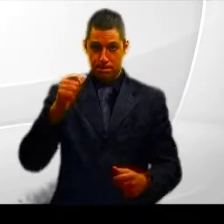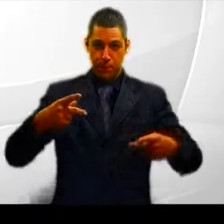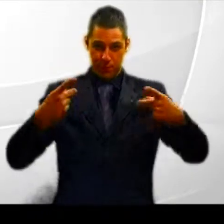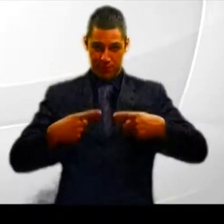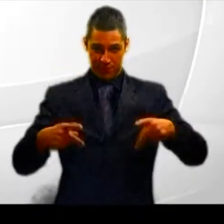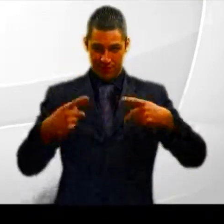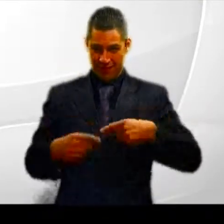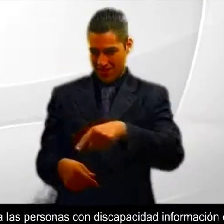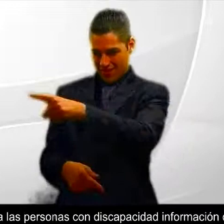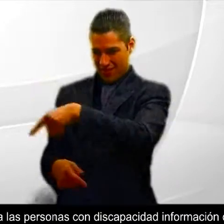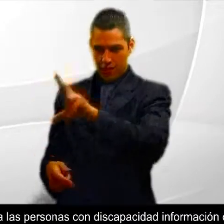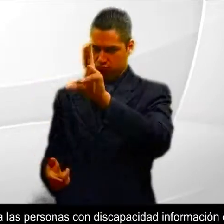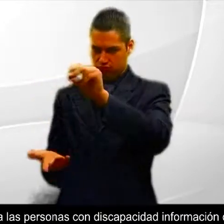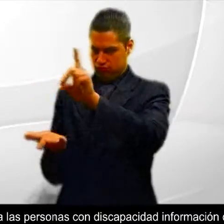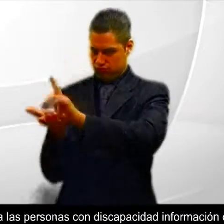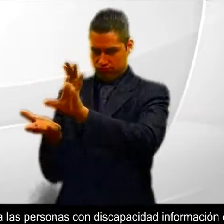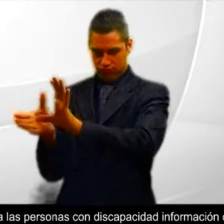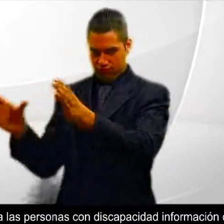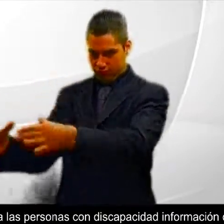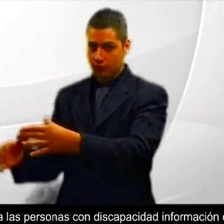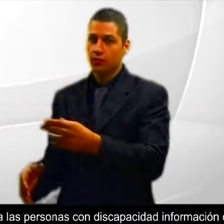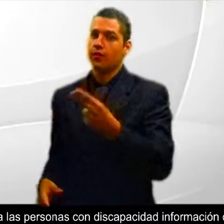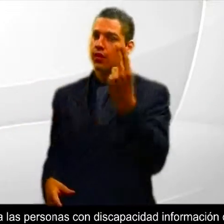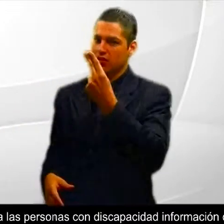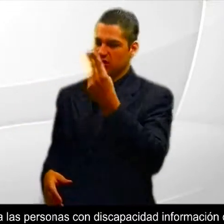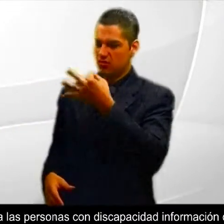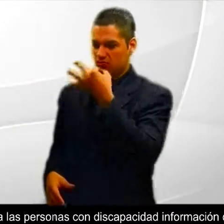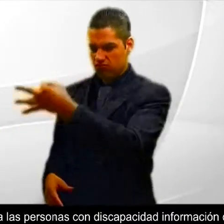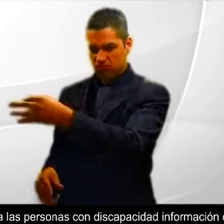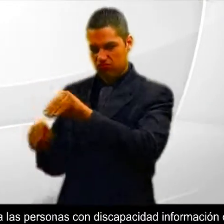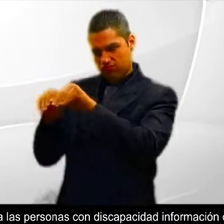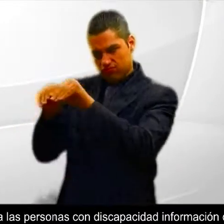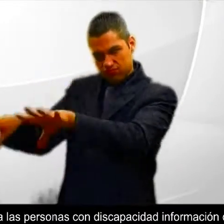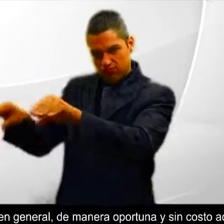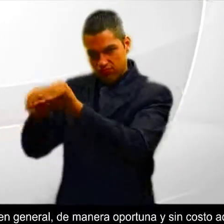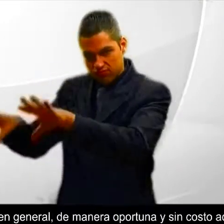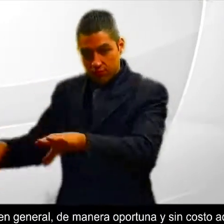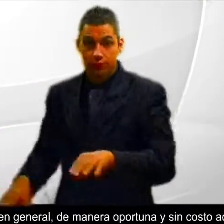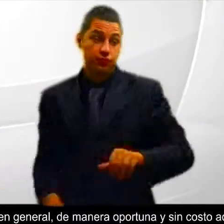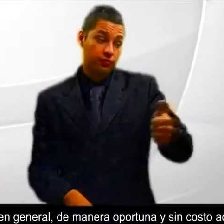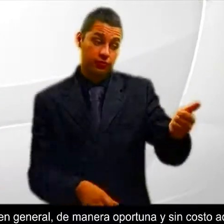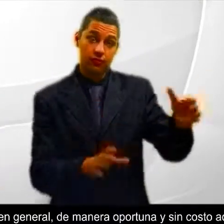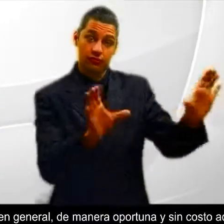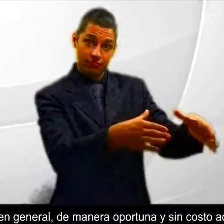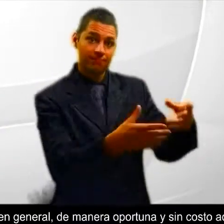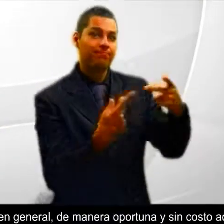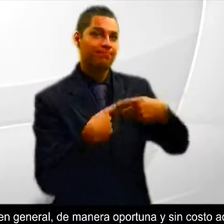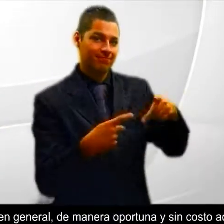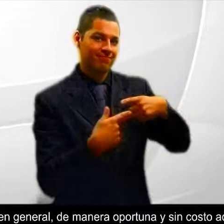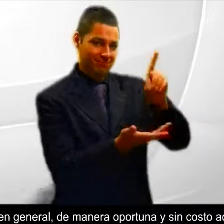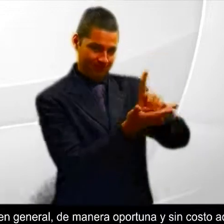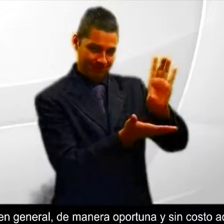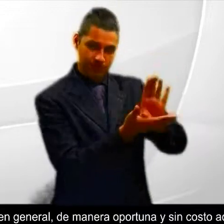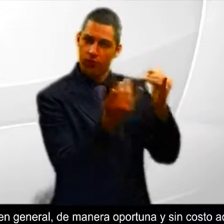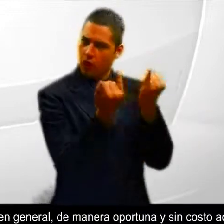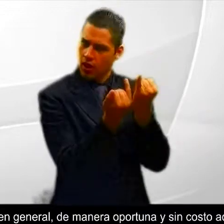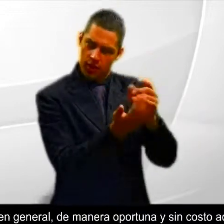a. facilitar a las personas con discapacidad información dirigida al público en general de manera oportuna y sin